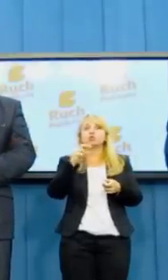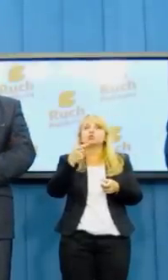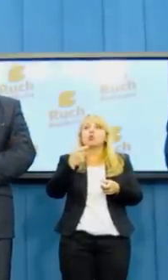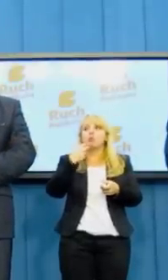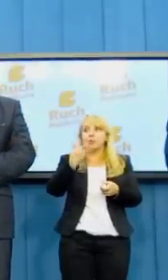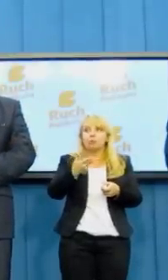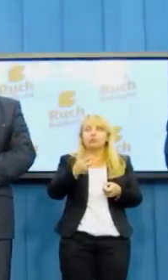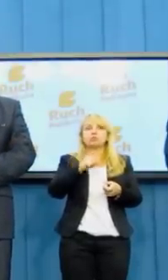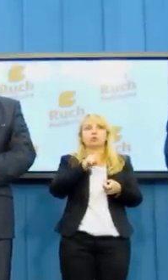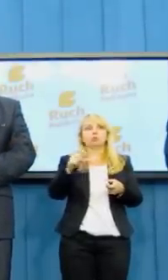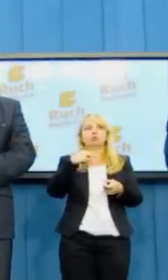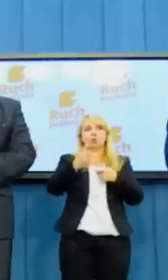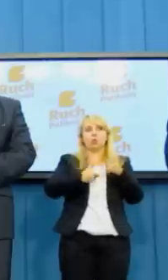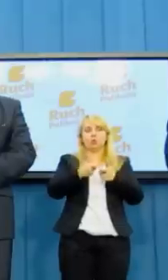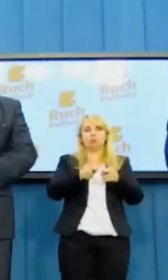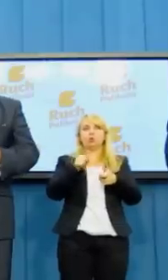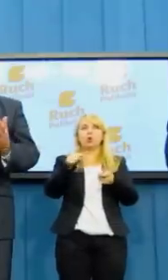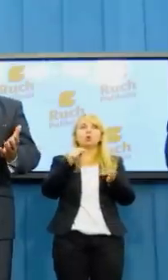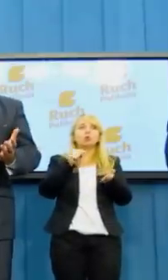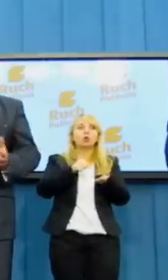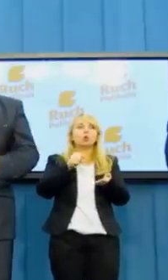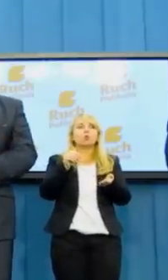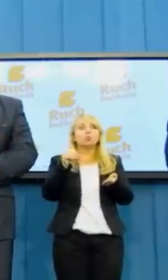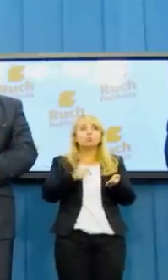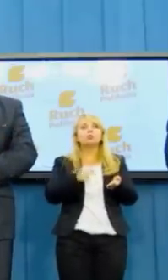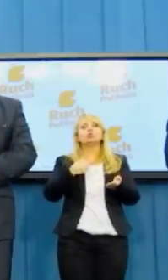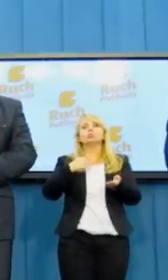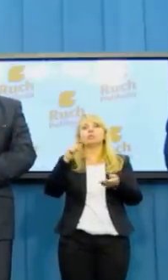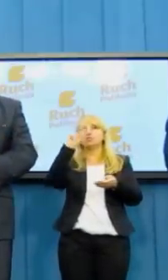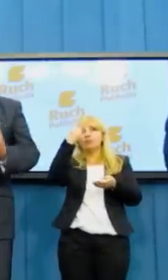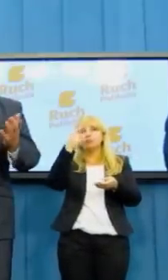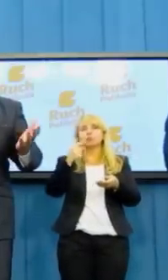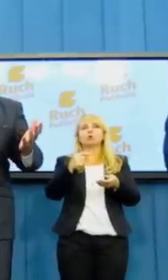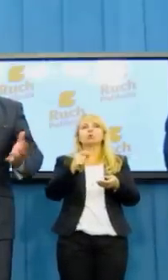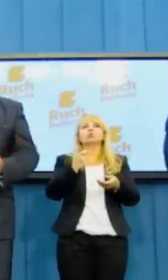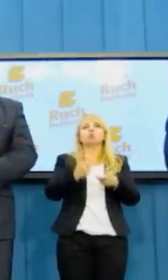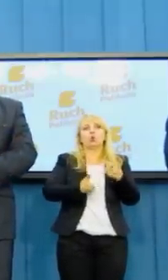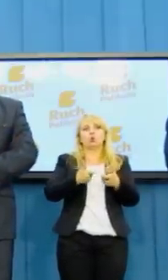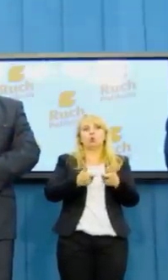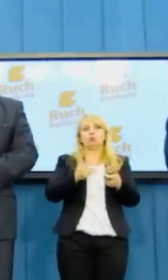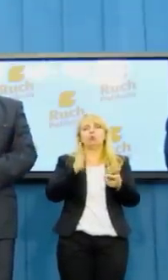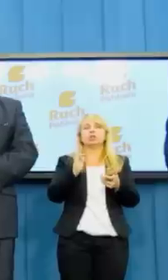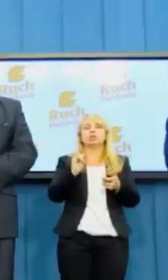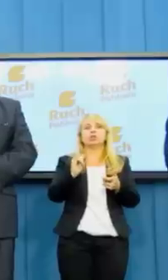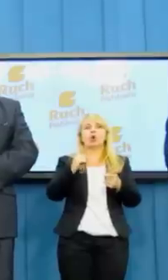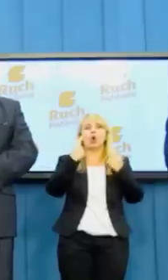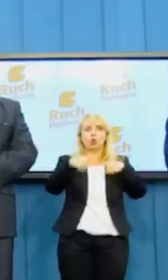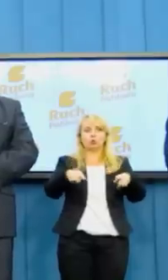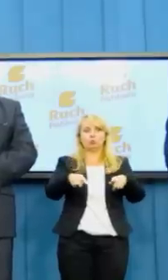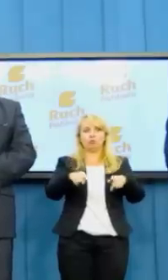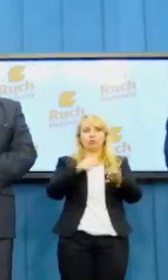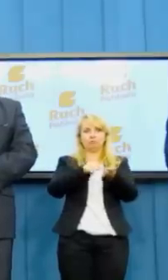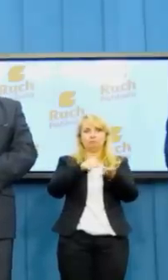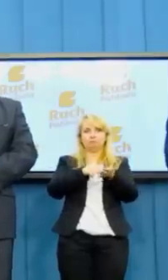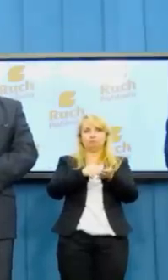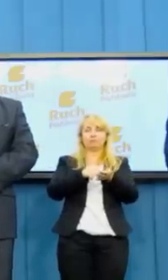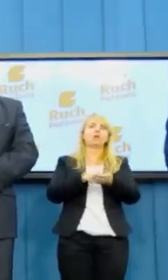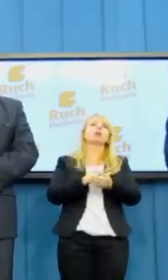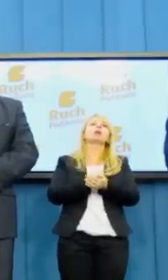powiedział, musi być w pełni świadomy tego, co robi i za to odpowiedzieć, jeżeli przychodzi odpowiedni